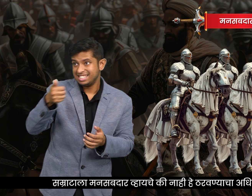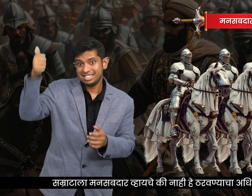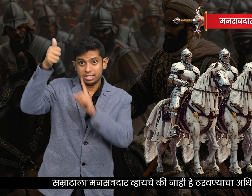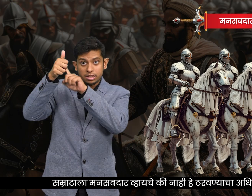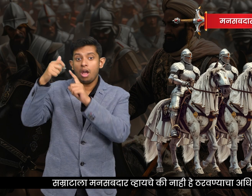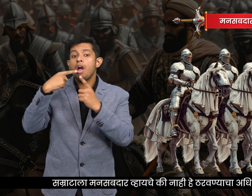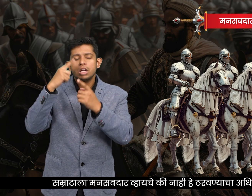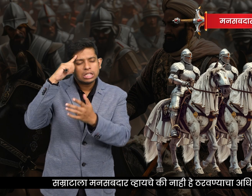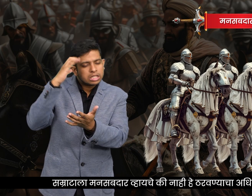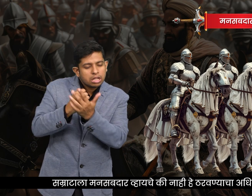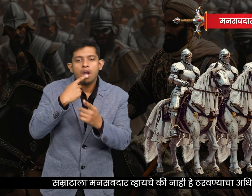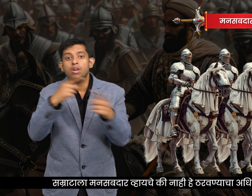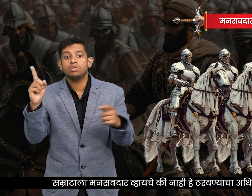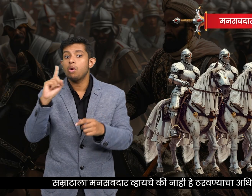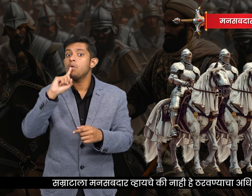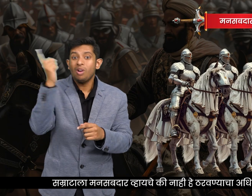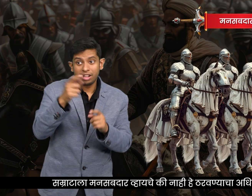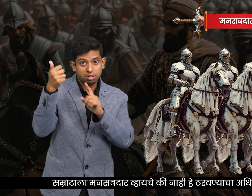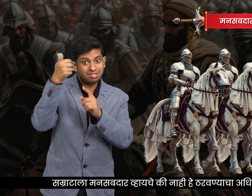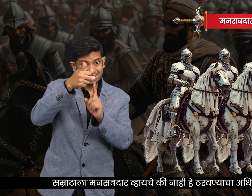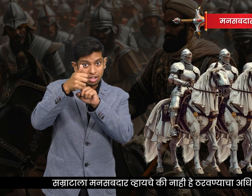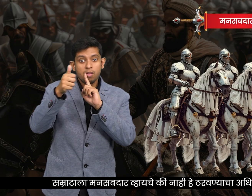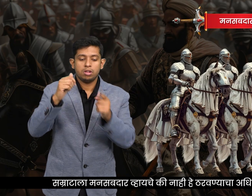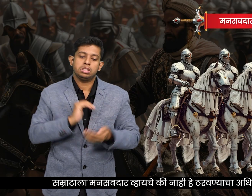सम्राटाला मनसबदार व्हायचे की नाही हे